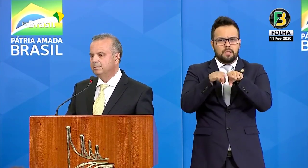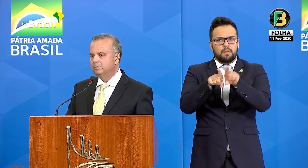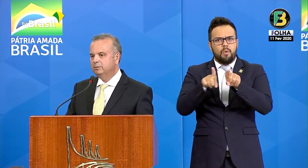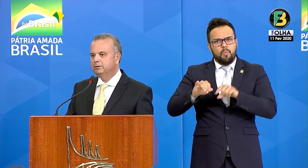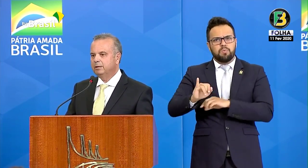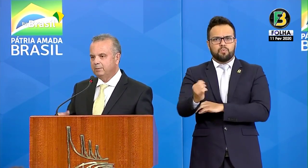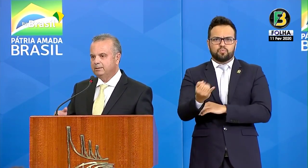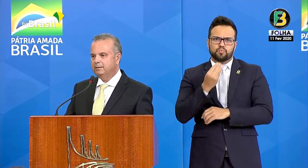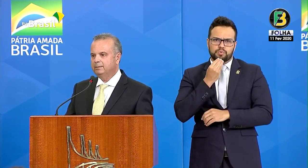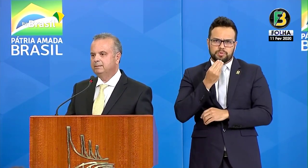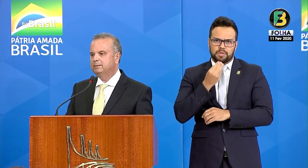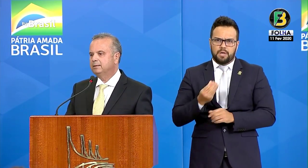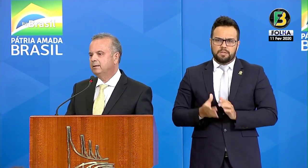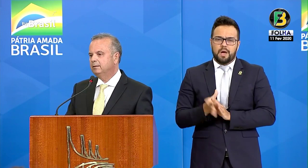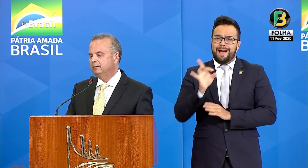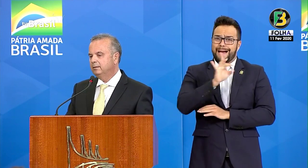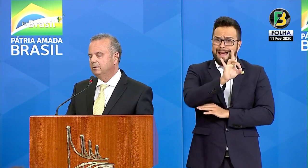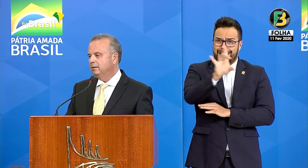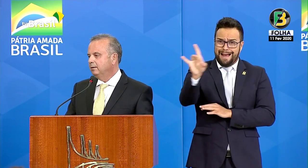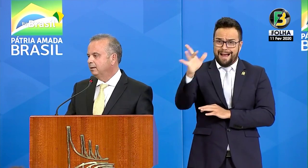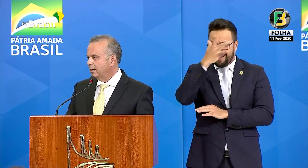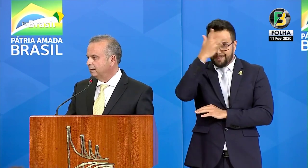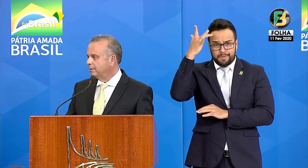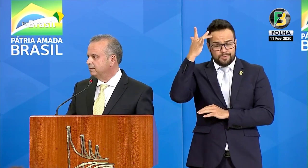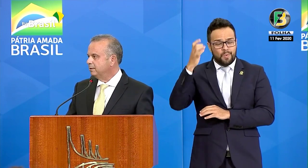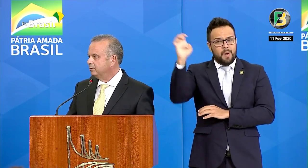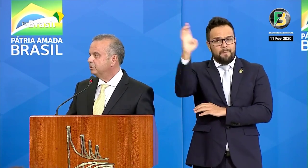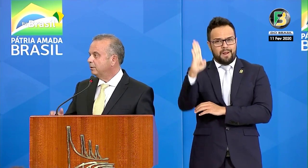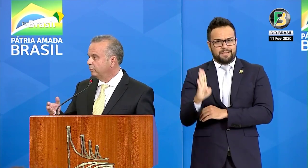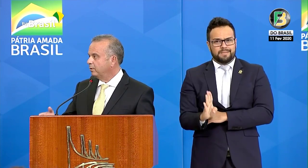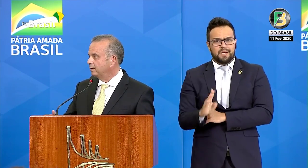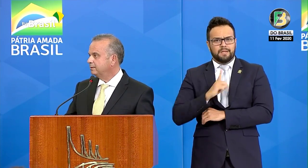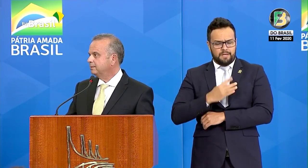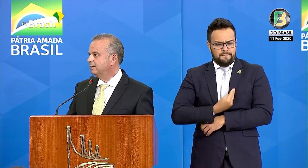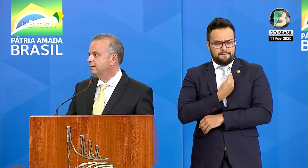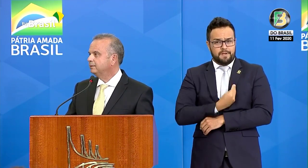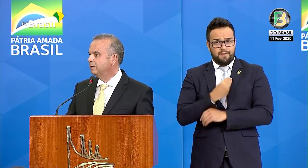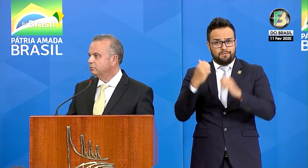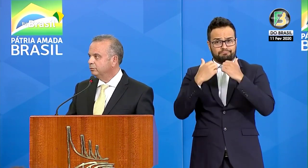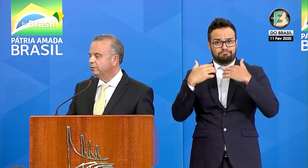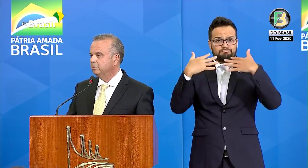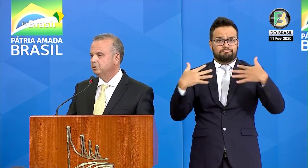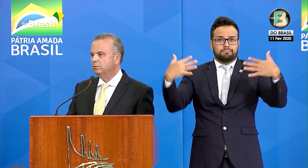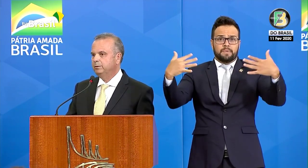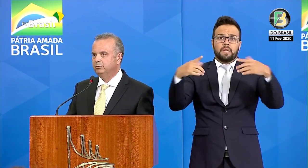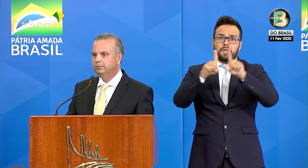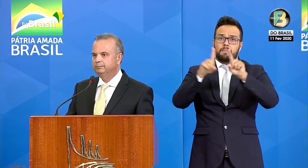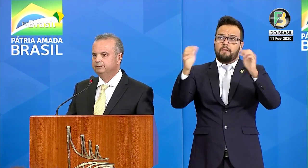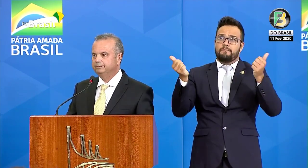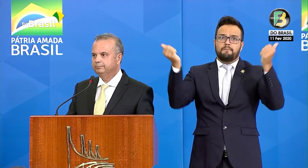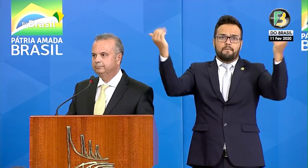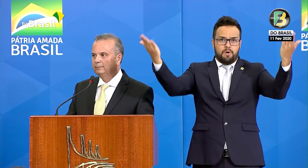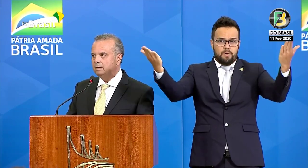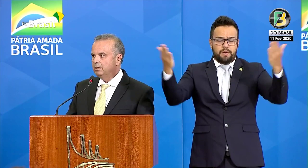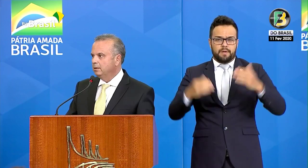cada brasileiro que está presente nessa sala e cada brasileiro que está fora dessa sala e que está nos ouvindo nesse